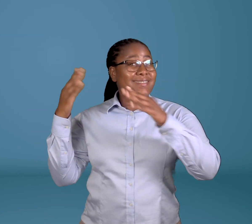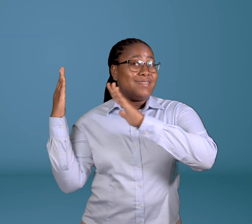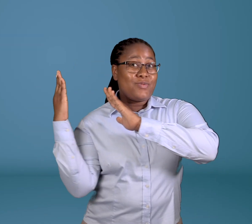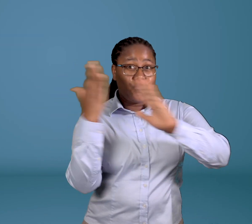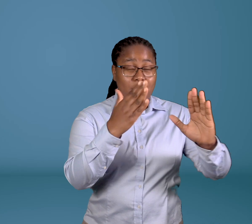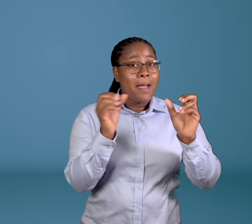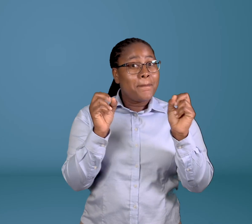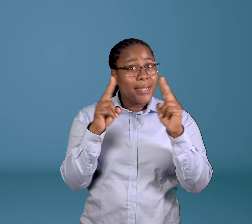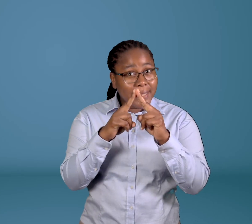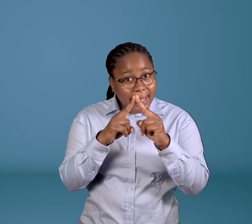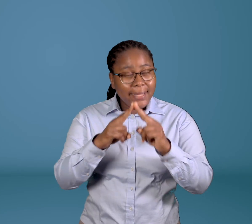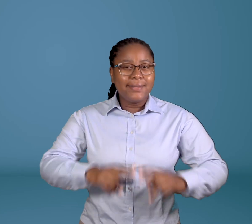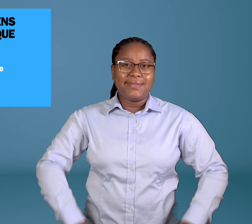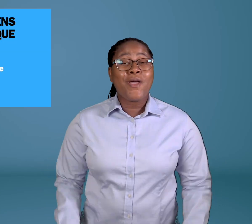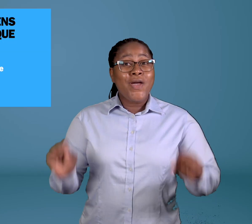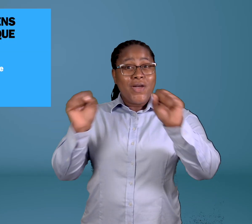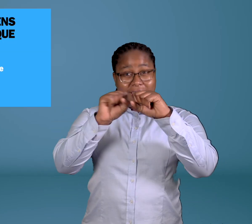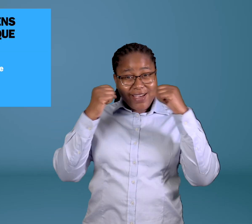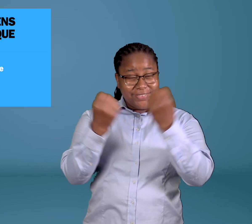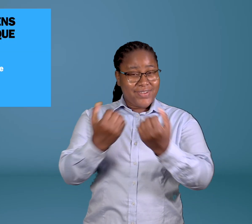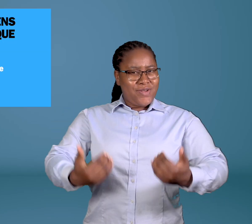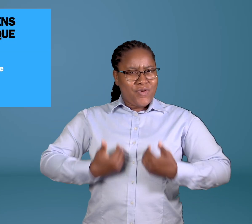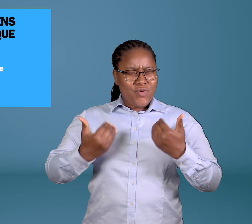Pode recorrer a organizações como a JOSMO,